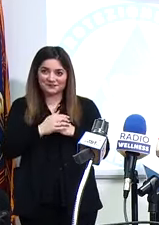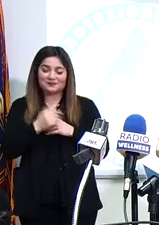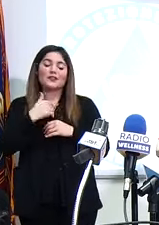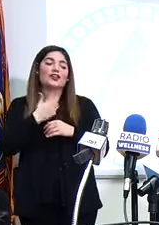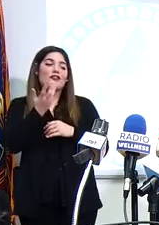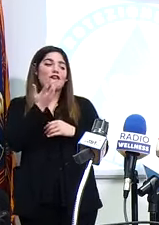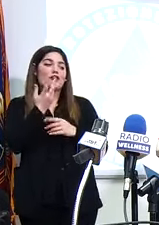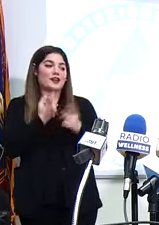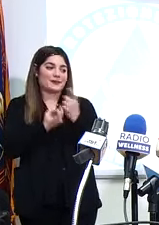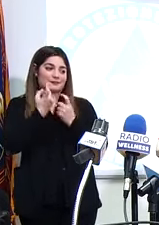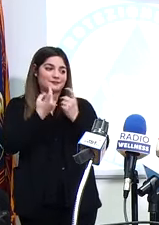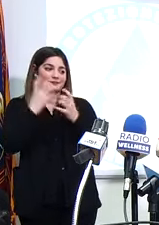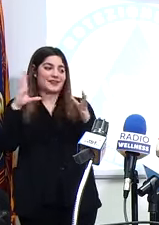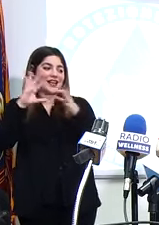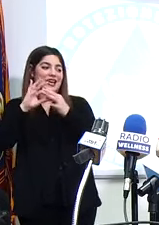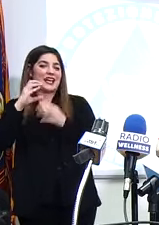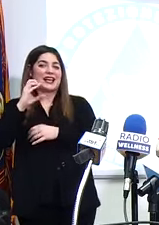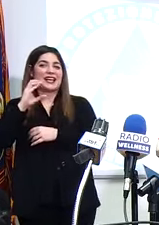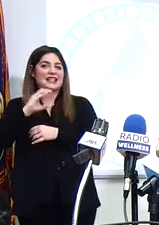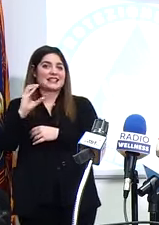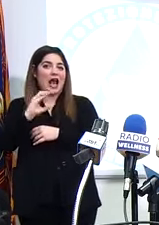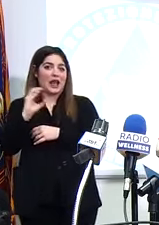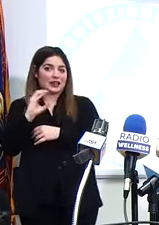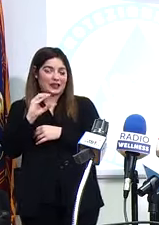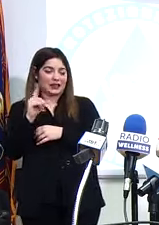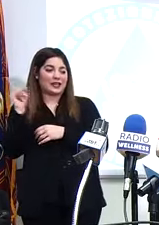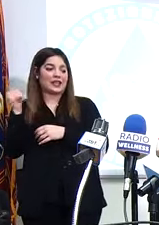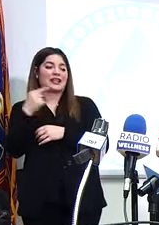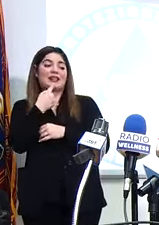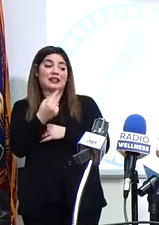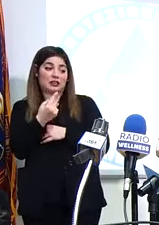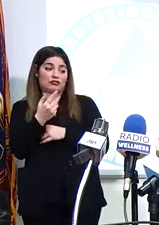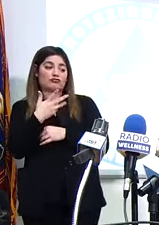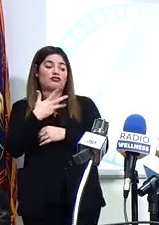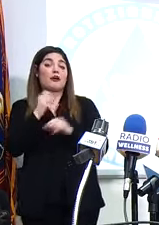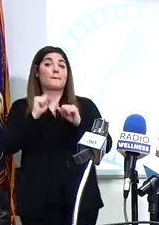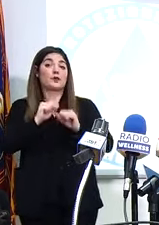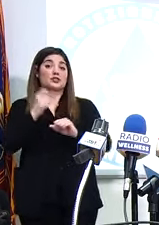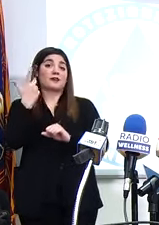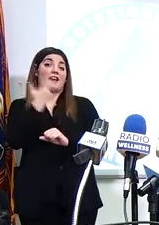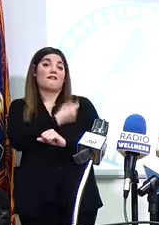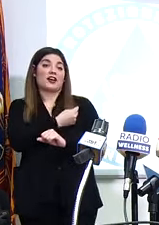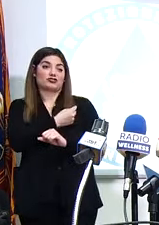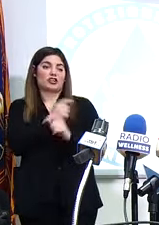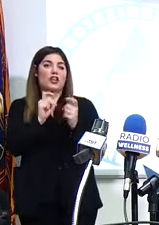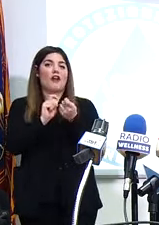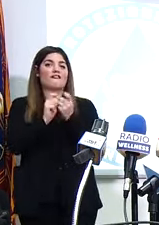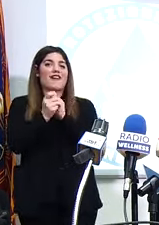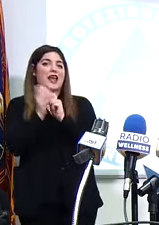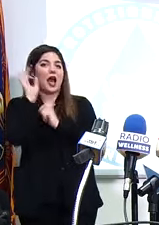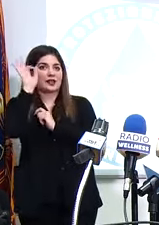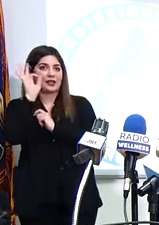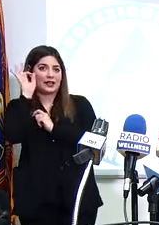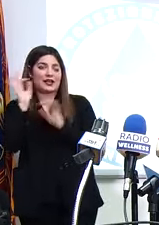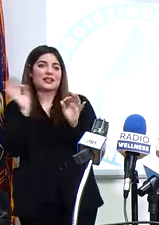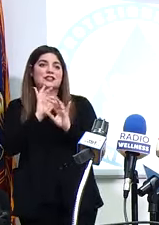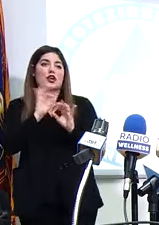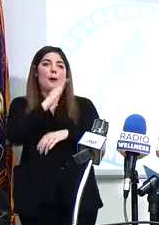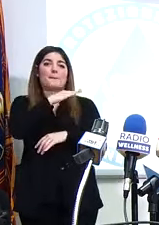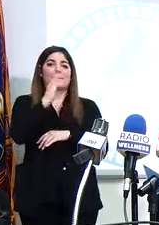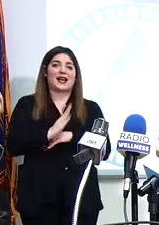dichiarato che non c'è certezza che il vaccino copra la variante inglese e tantomeno la variante brasiliana.